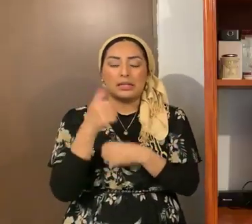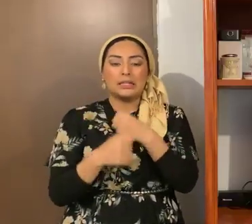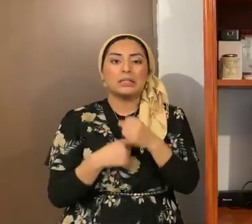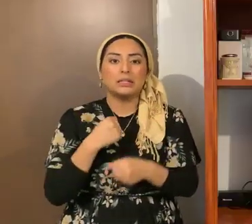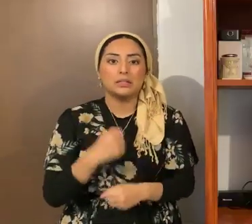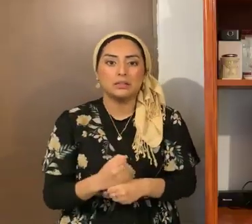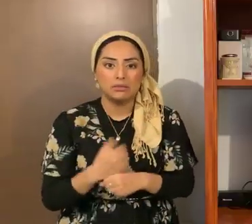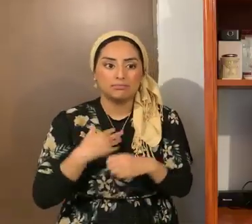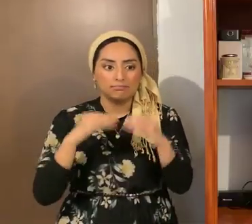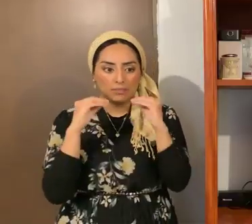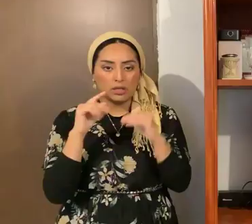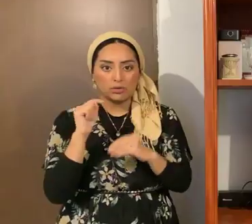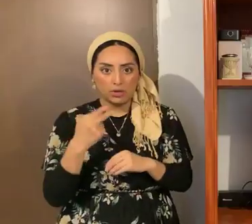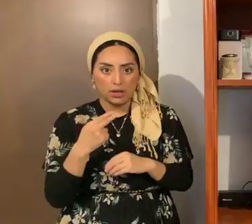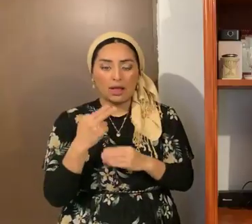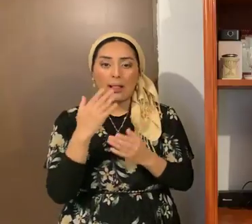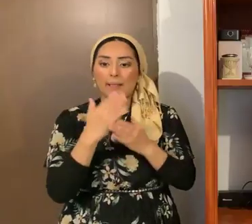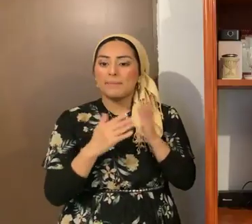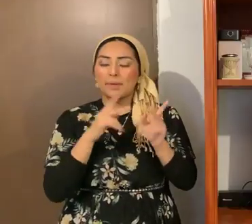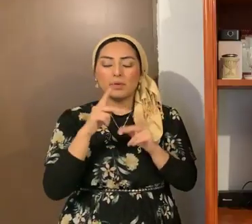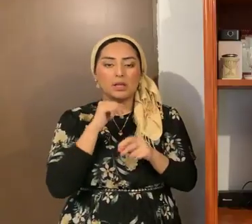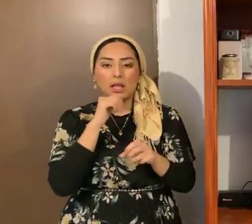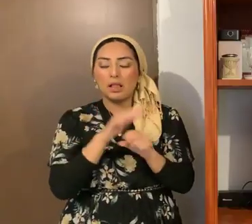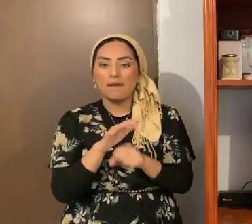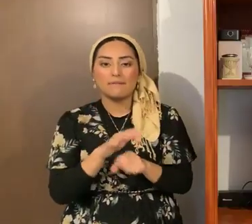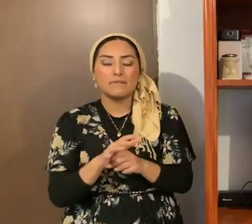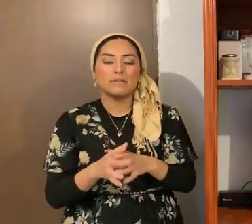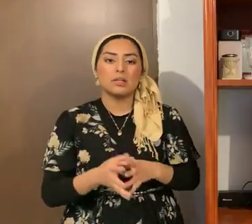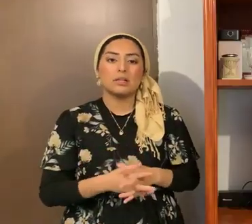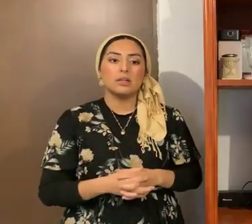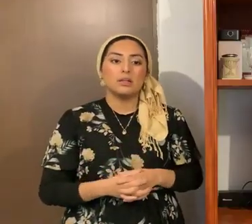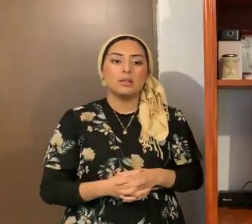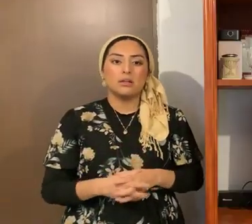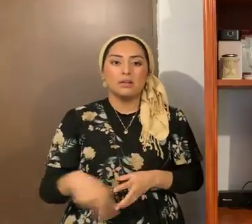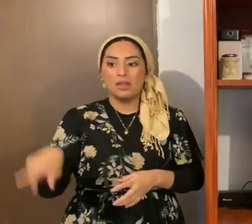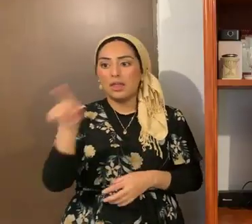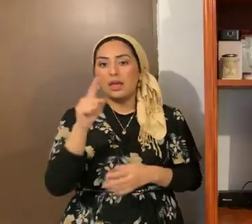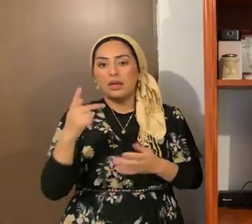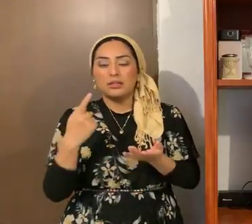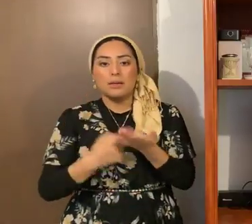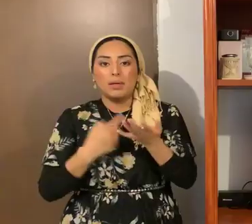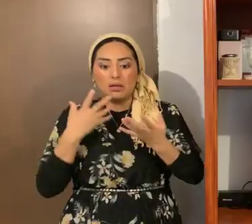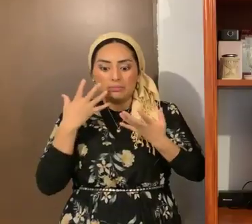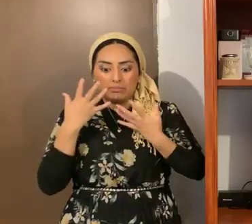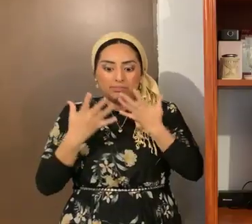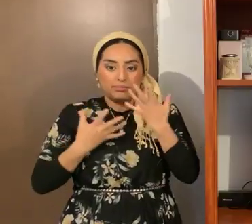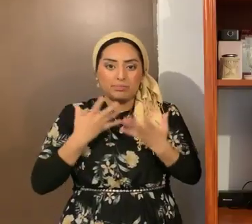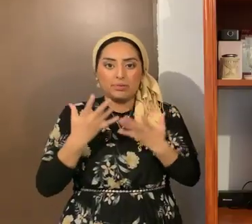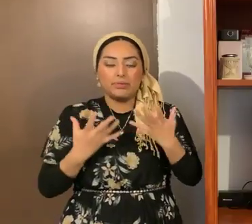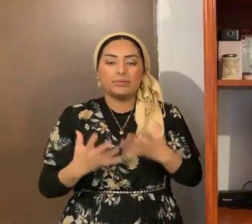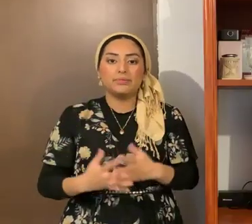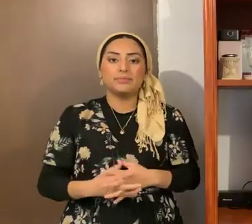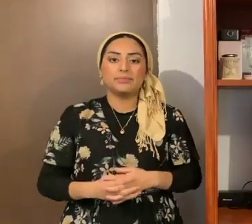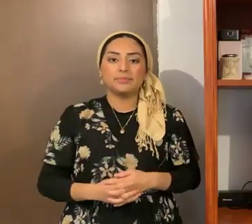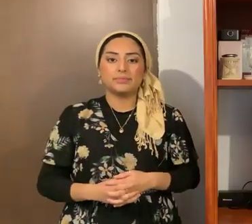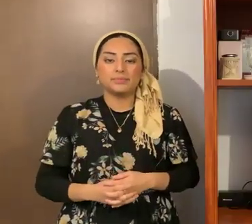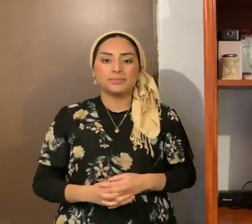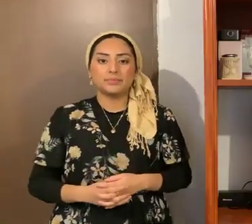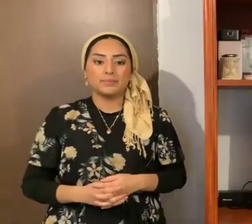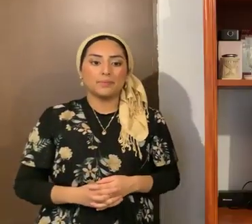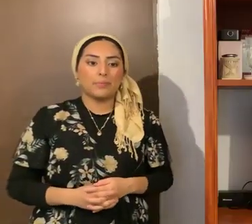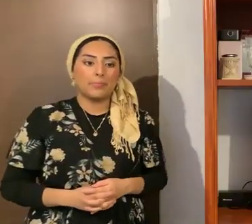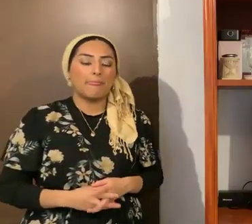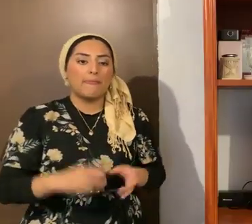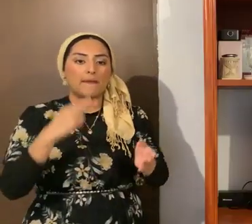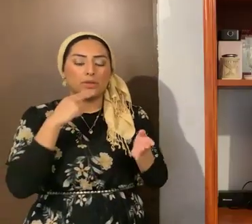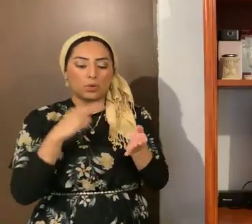años y medio. La gente no da el ancho, hace el ridículo y queda avergonzada. Ahora, lo